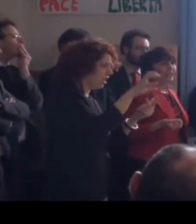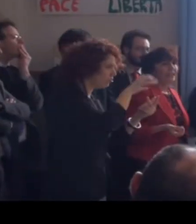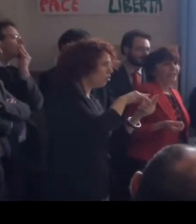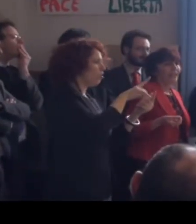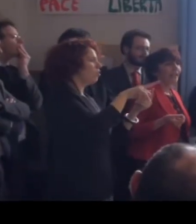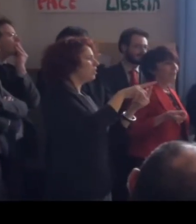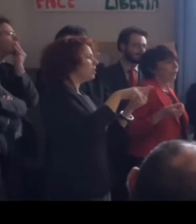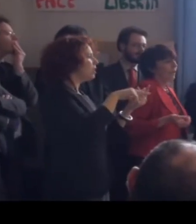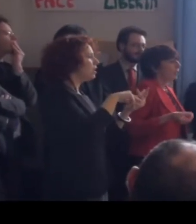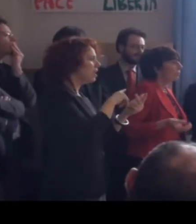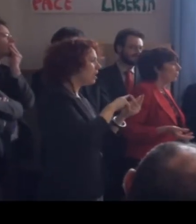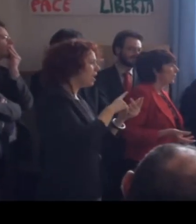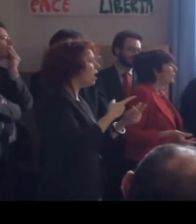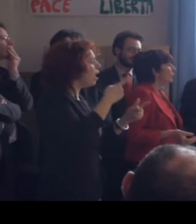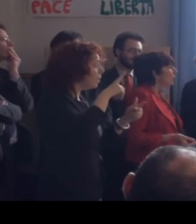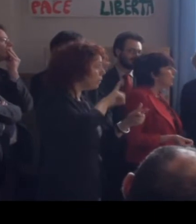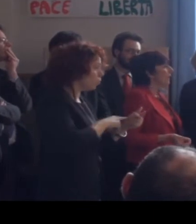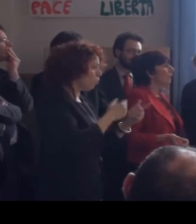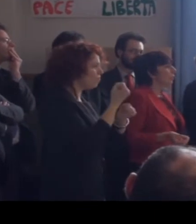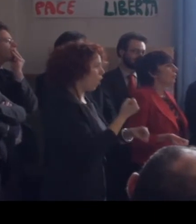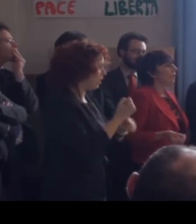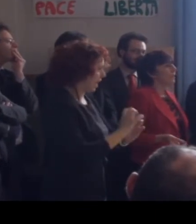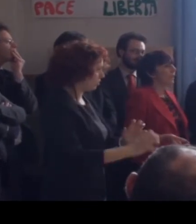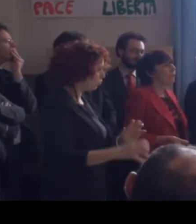dedicato all'istituto comprensivo di cossato